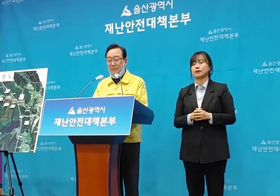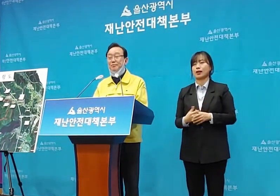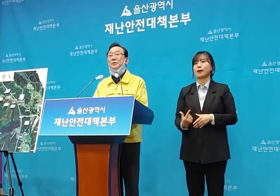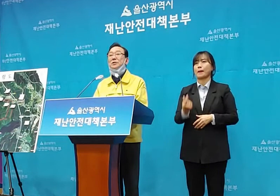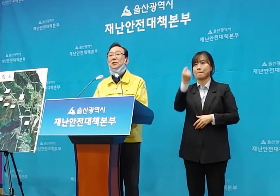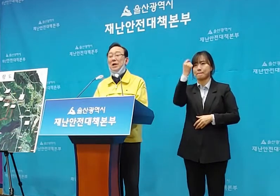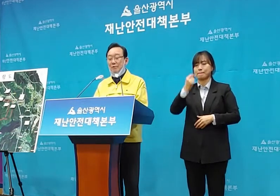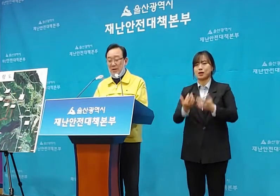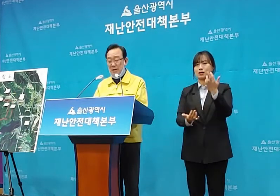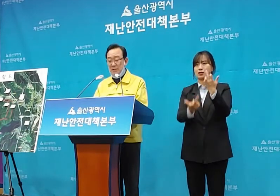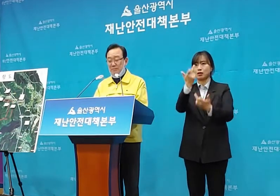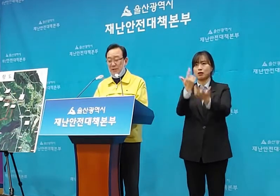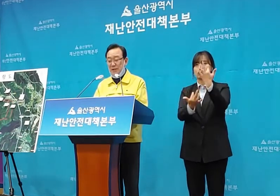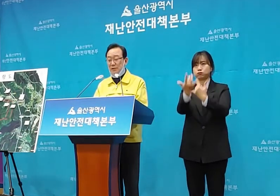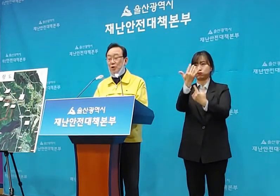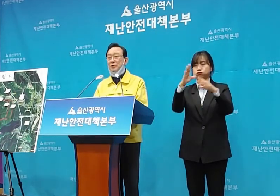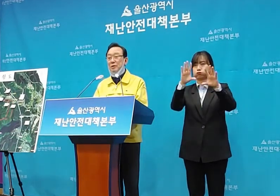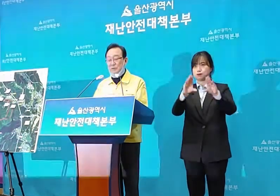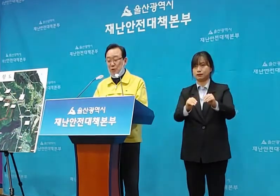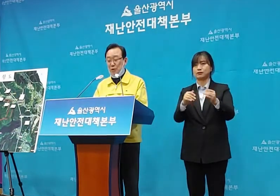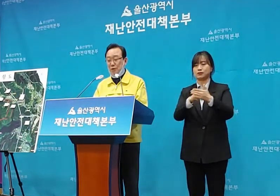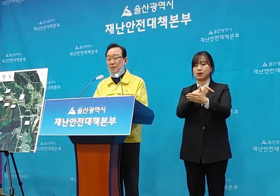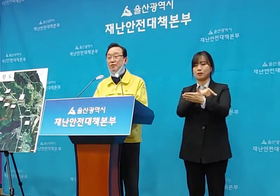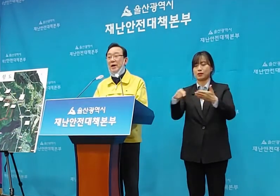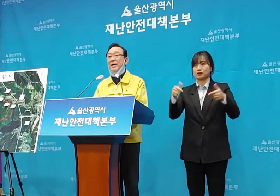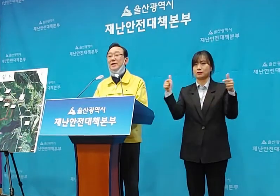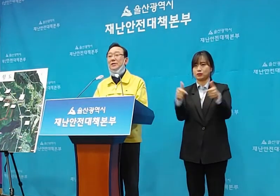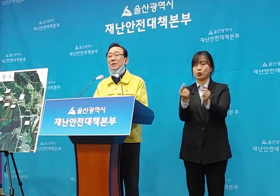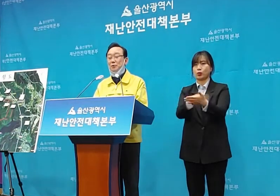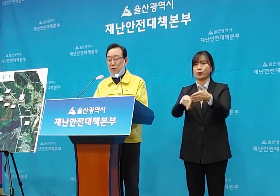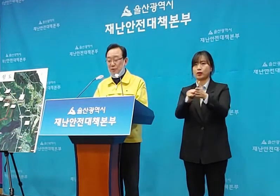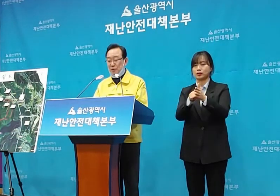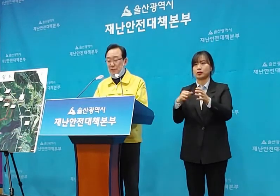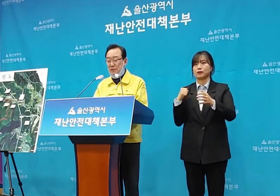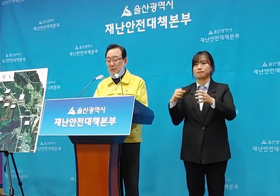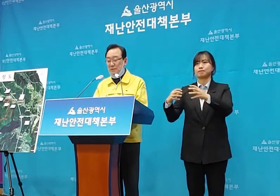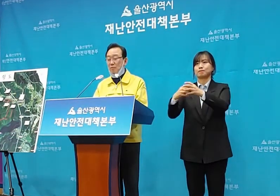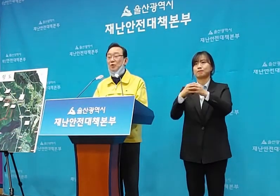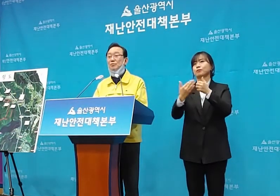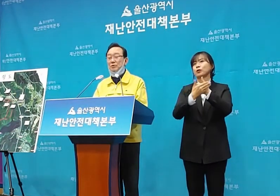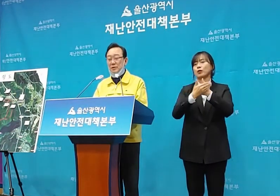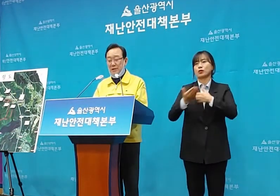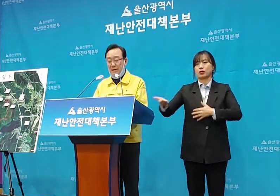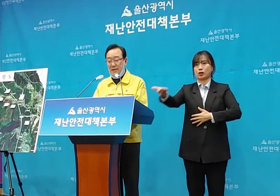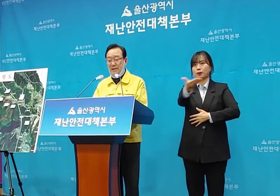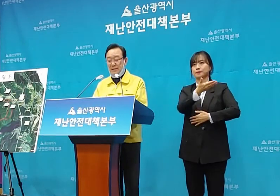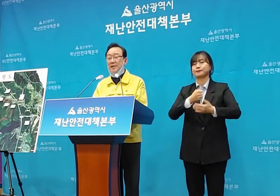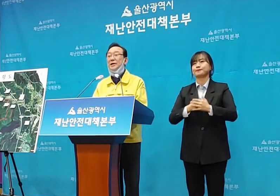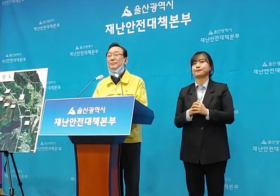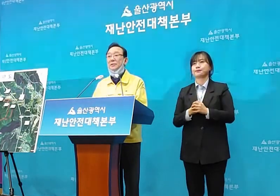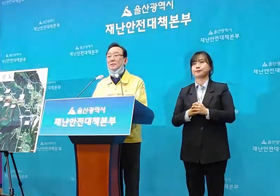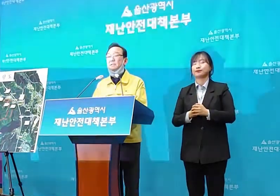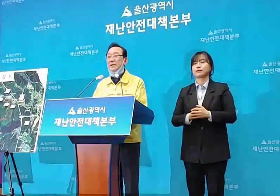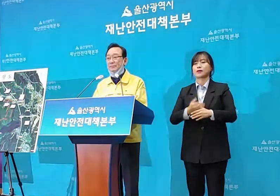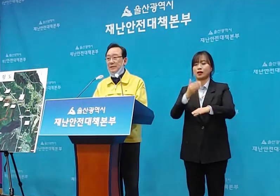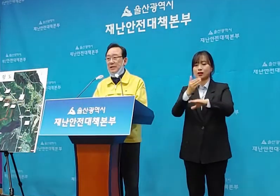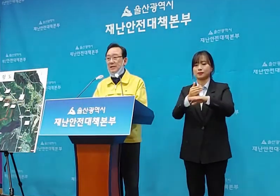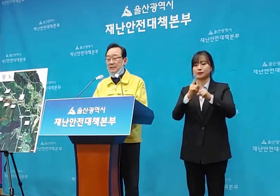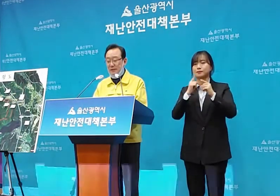빠른 산불 진화와 피해 최소화를 위해 협조해 주신 모든 분들께 다시